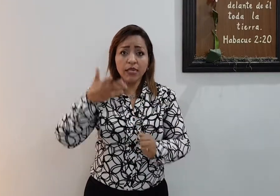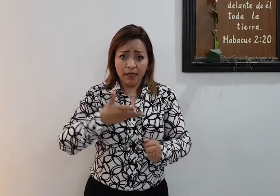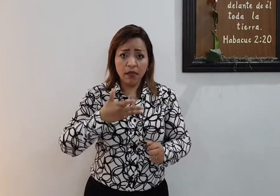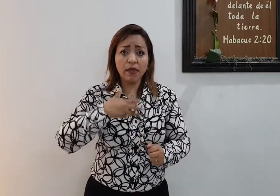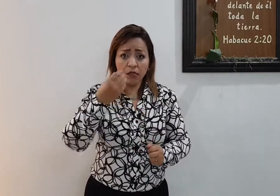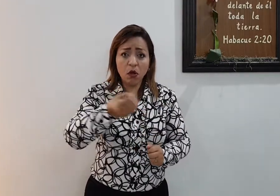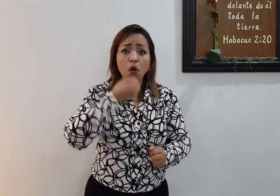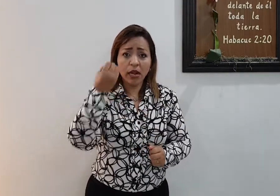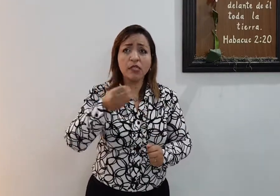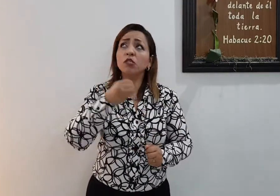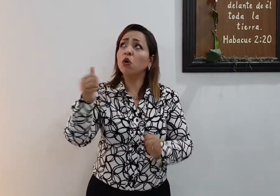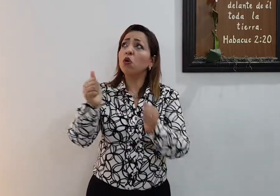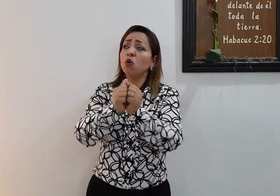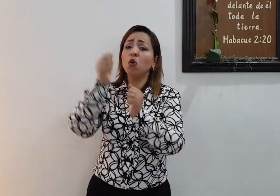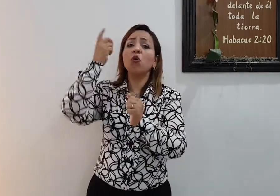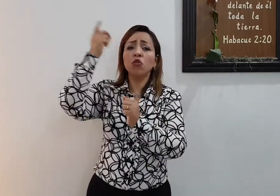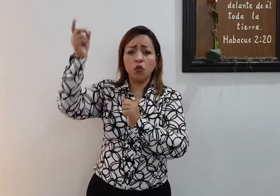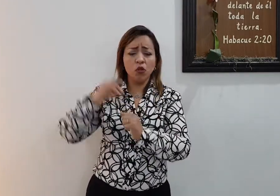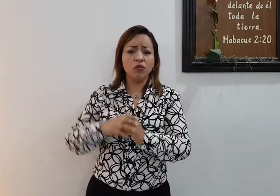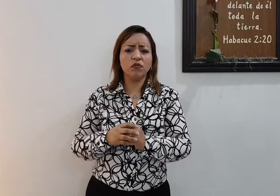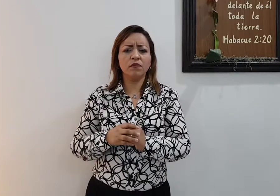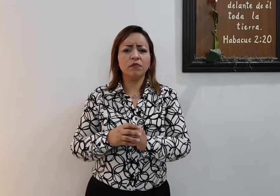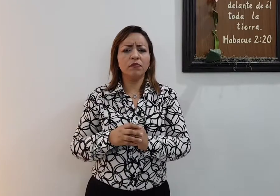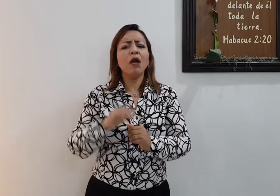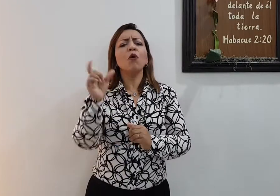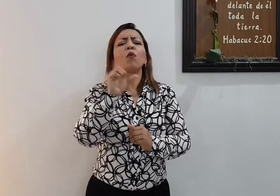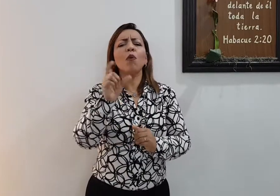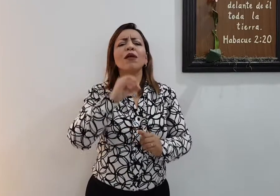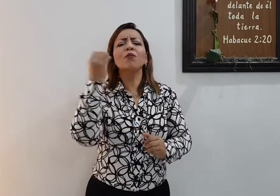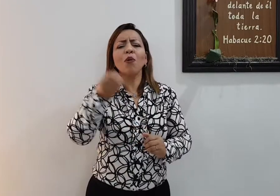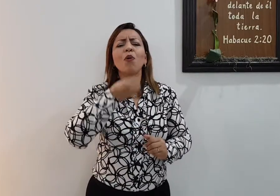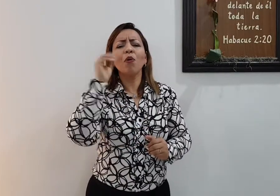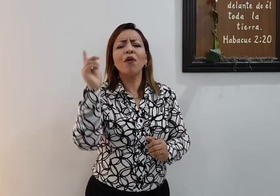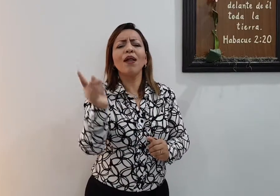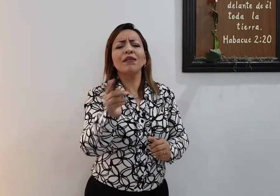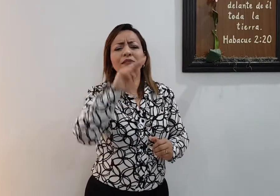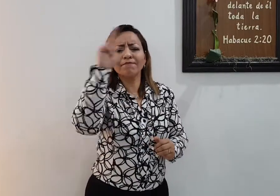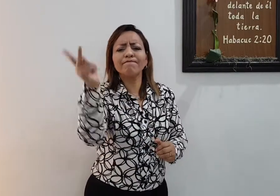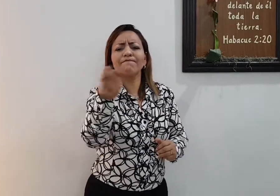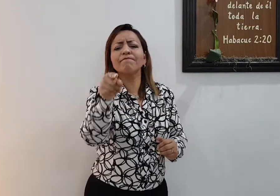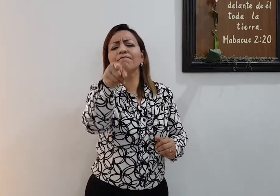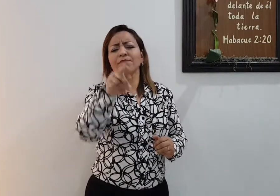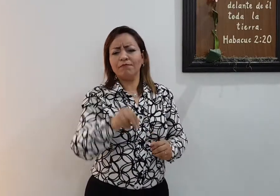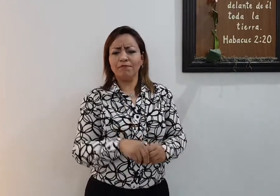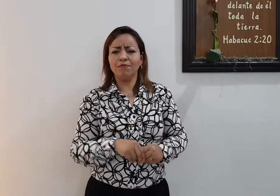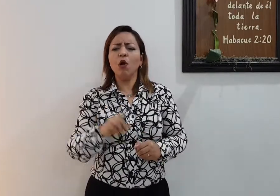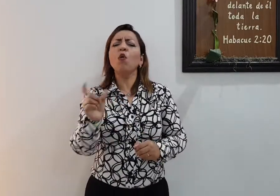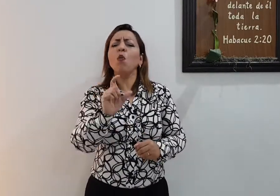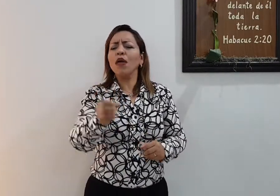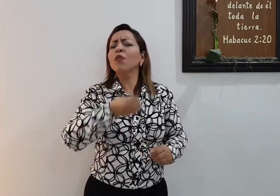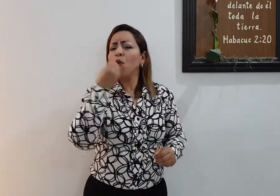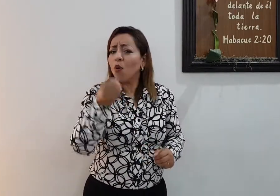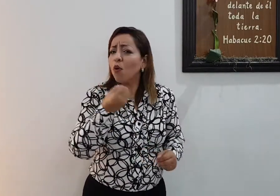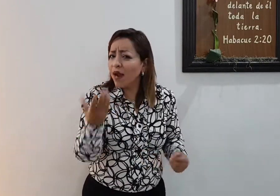Y yo le pregunto, hermano, ¿cada y cuándo oramos, hermano? ¿Ora todos los días? ¿Ora varias veces al